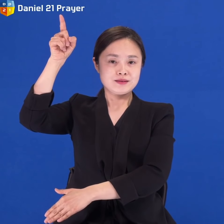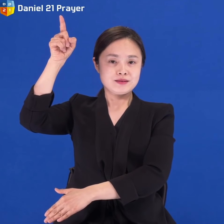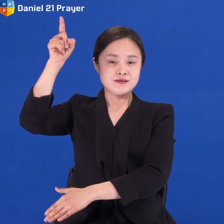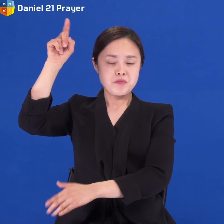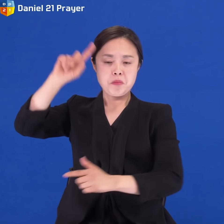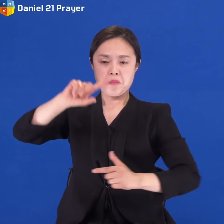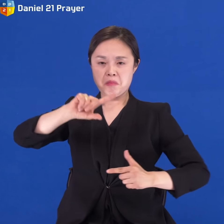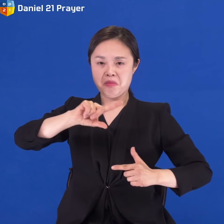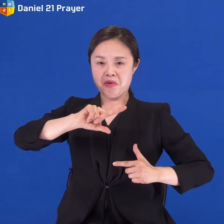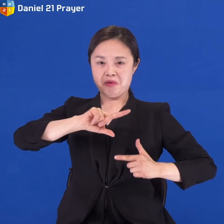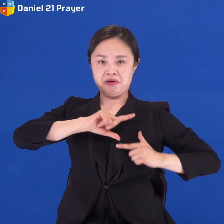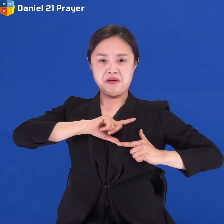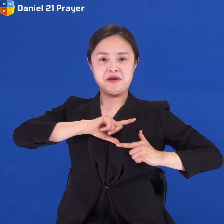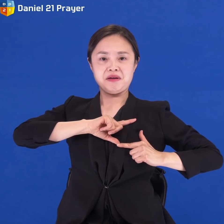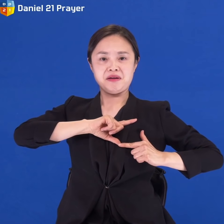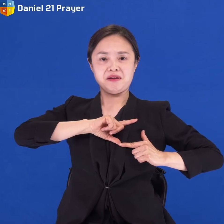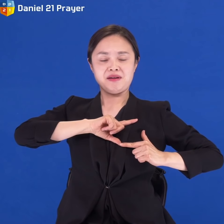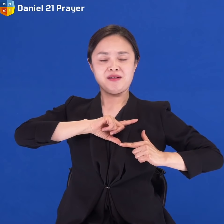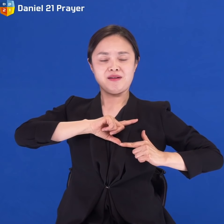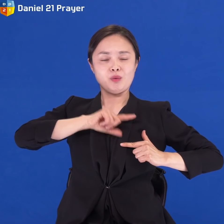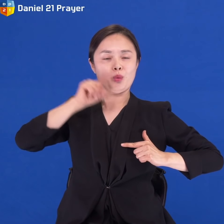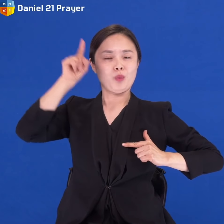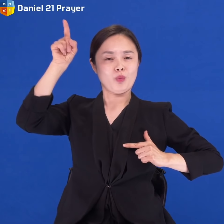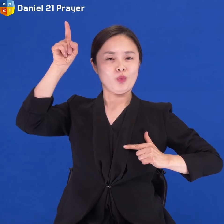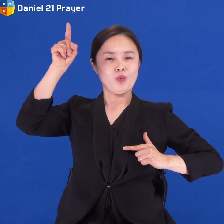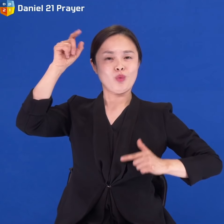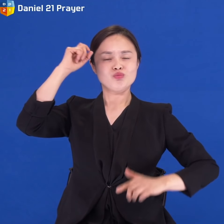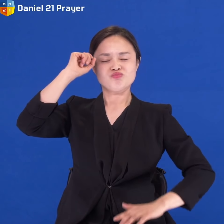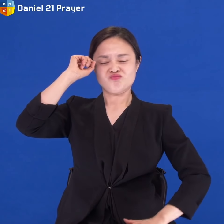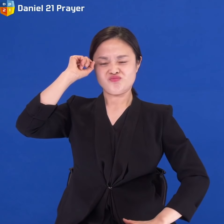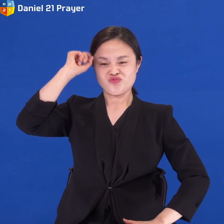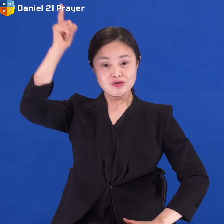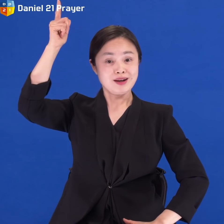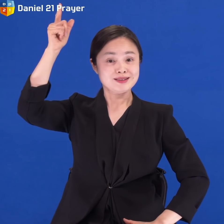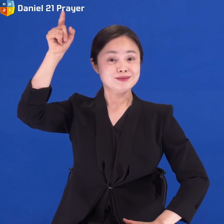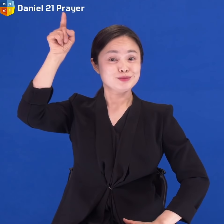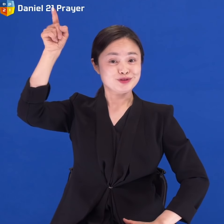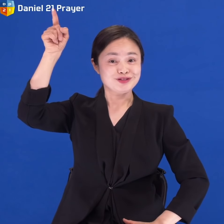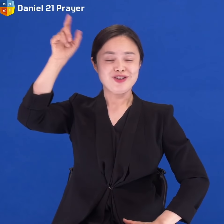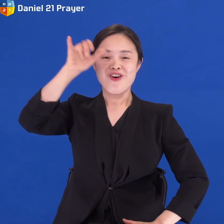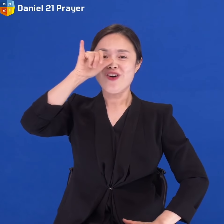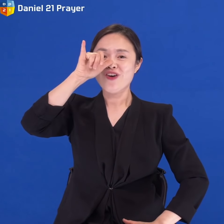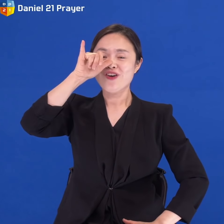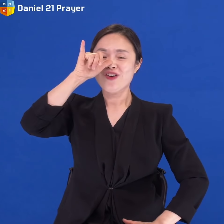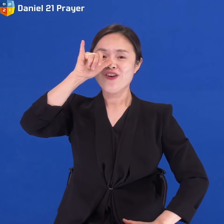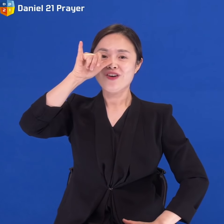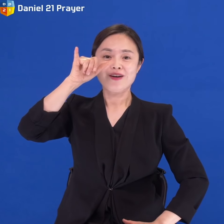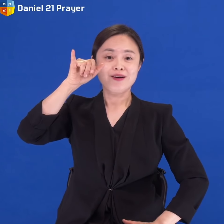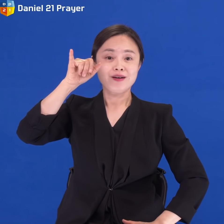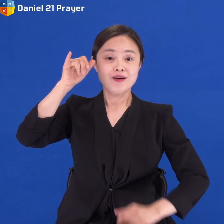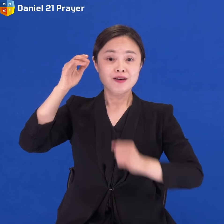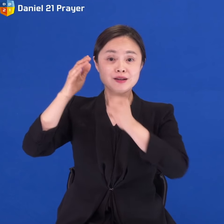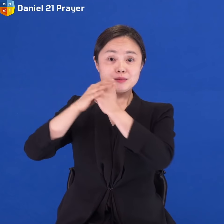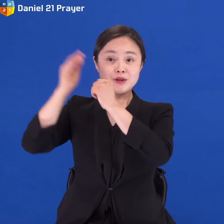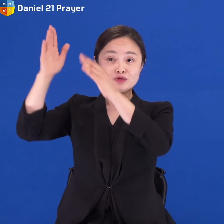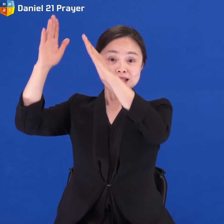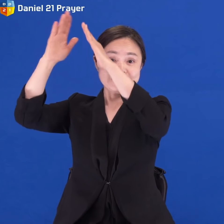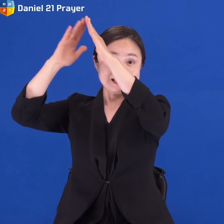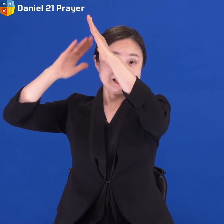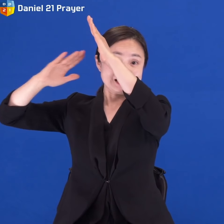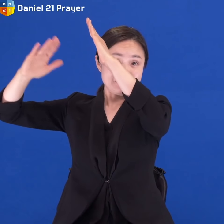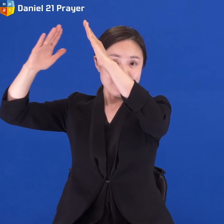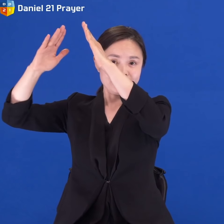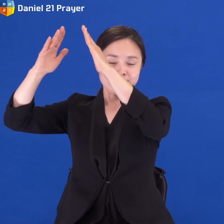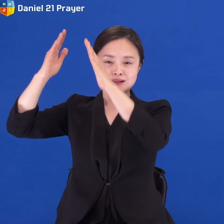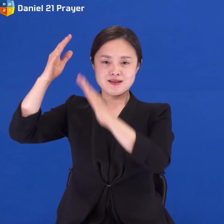돌아가실 때 산을 덮었다고 얘기합니다. 빨간 깃발이. 그 정도로 저는 집안 좋은 것이